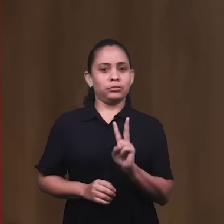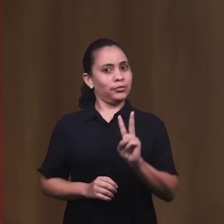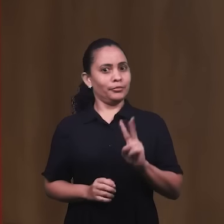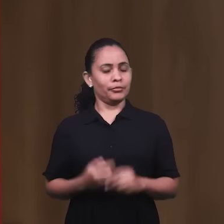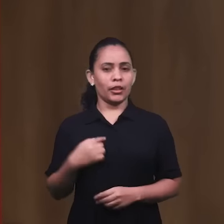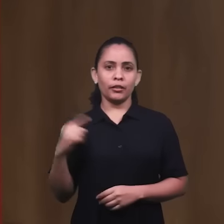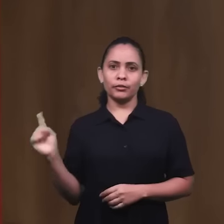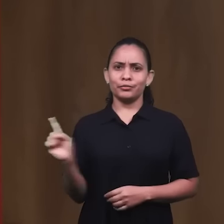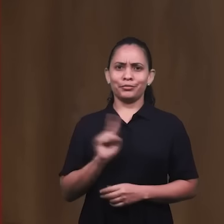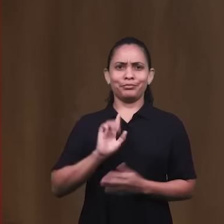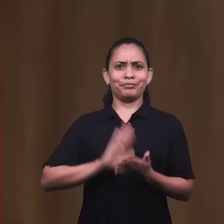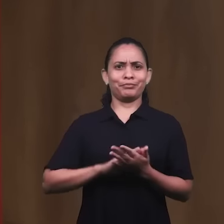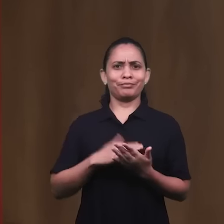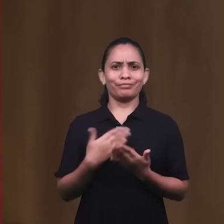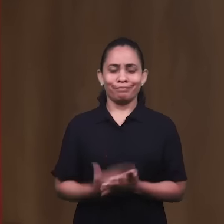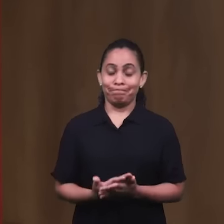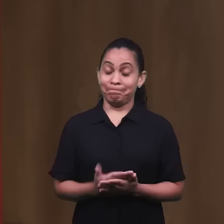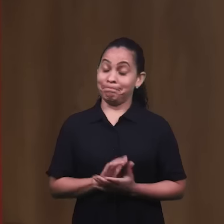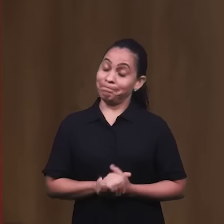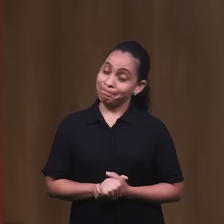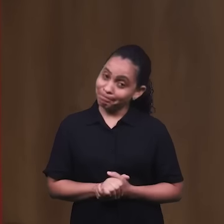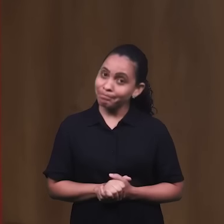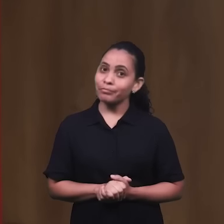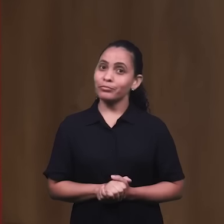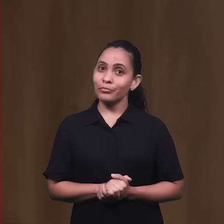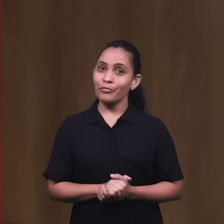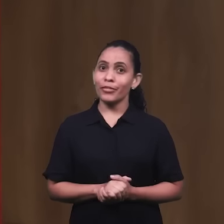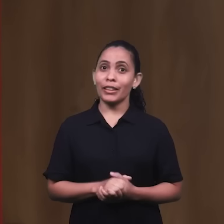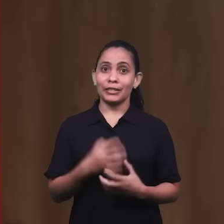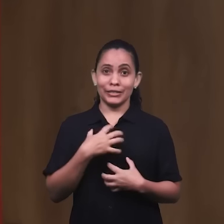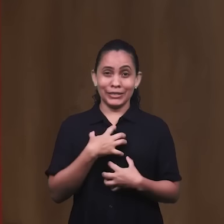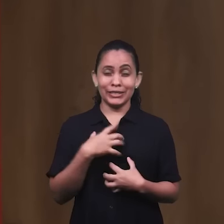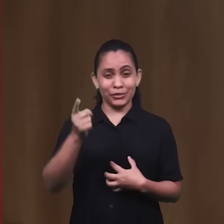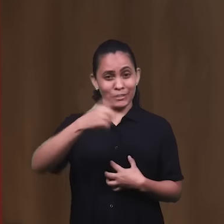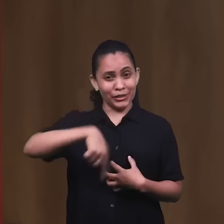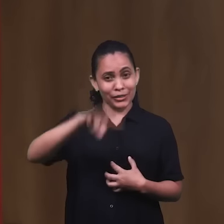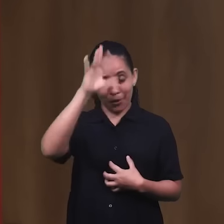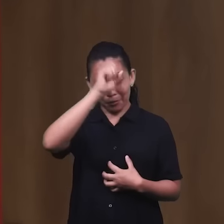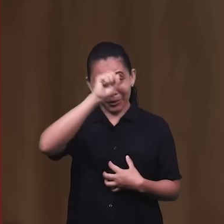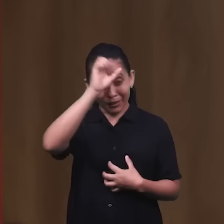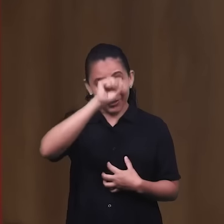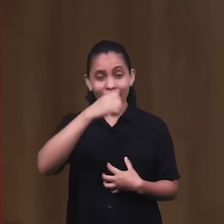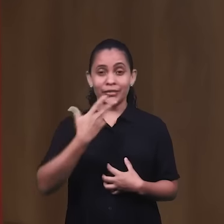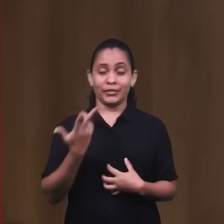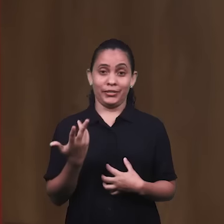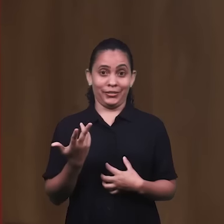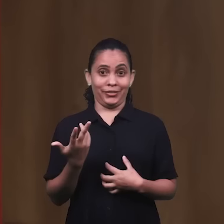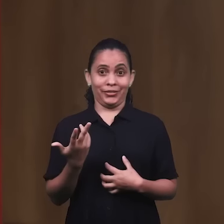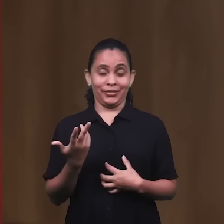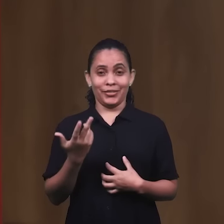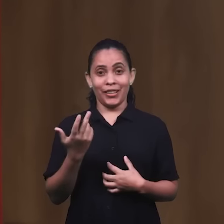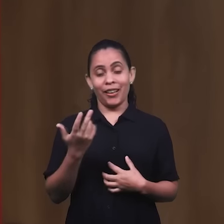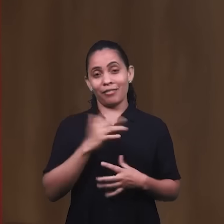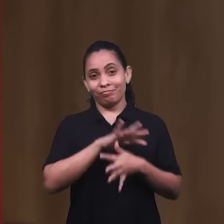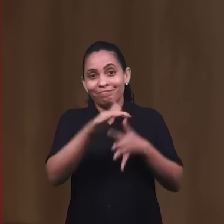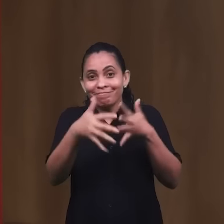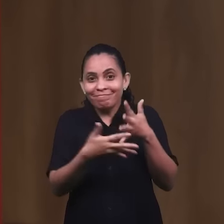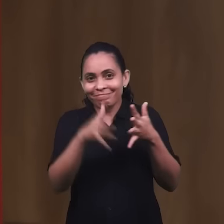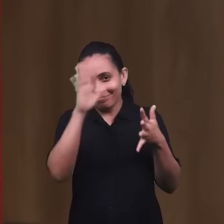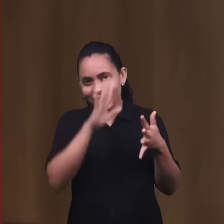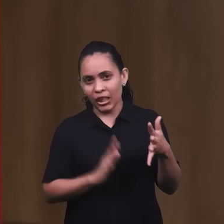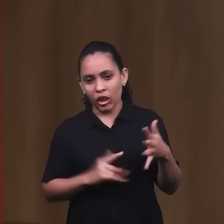frente para interpretar. Meus irmãos, é como a sensação de vocês que estão aprendendo a língua de sinais brasileira. Vocês não